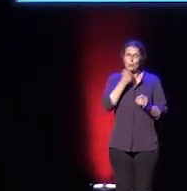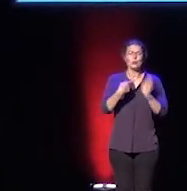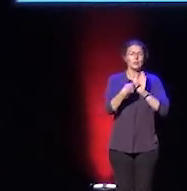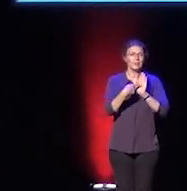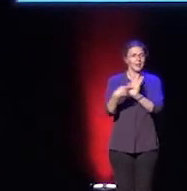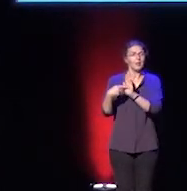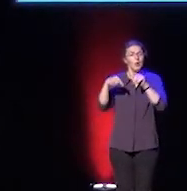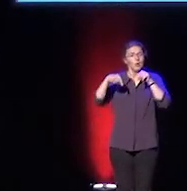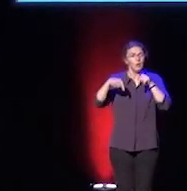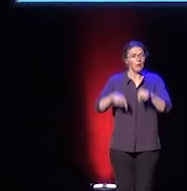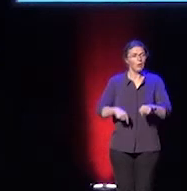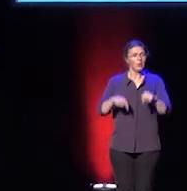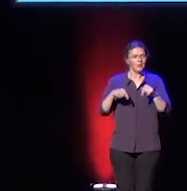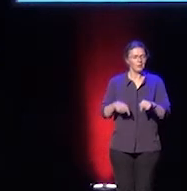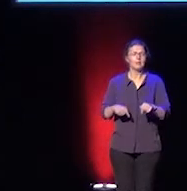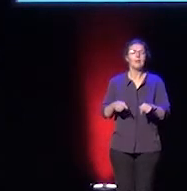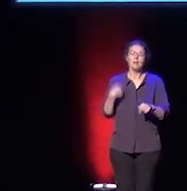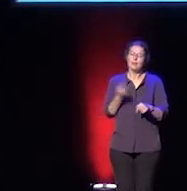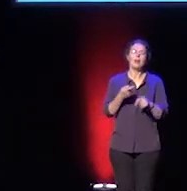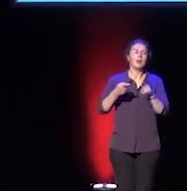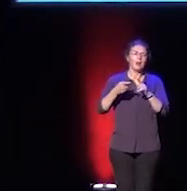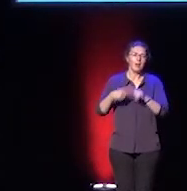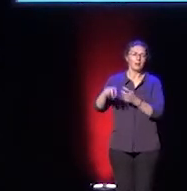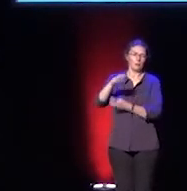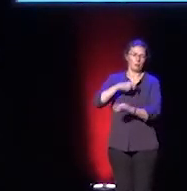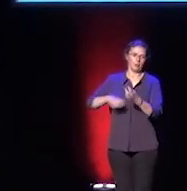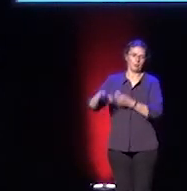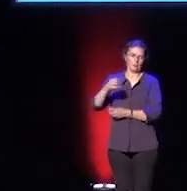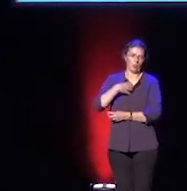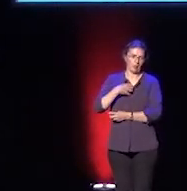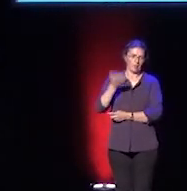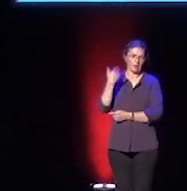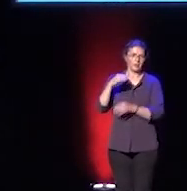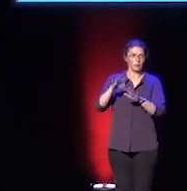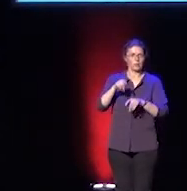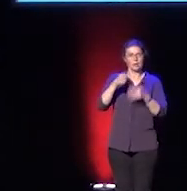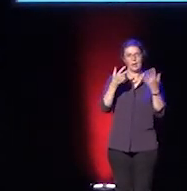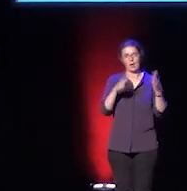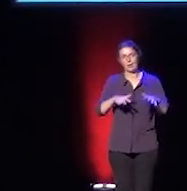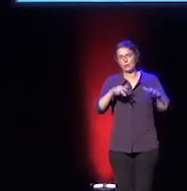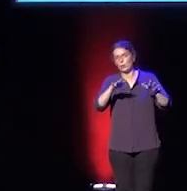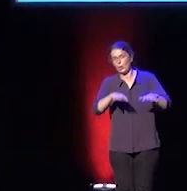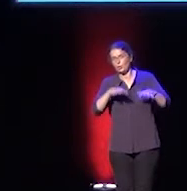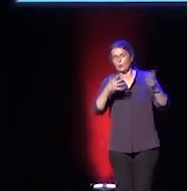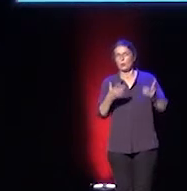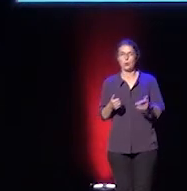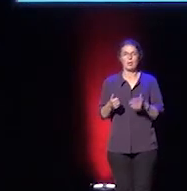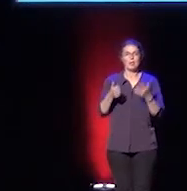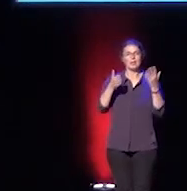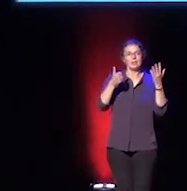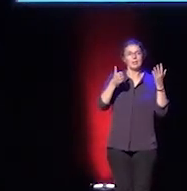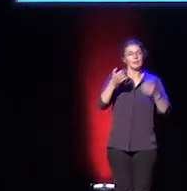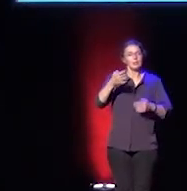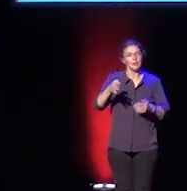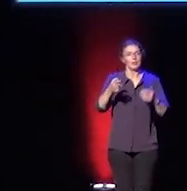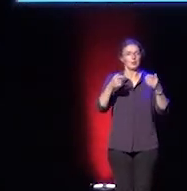dass wir heute anders mit dem Problem umgehen als 1918, 19 oder 6, 7, 48, dass aber